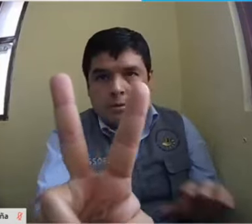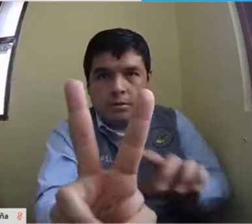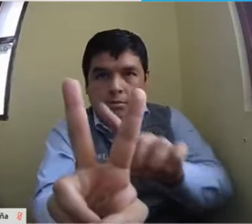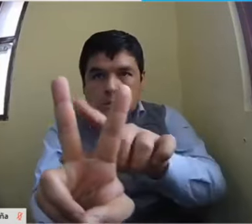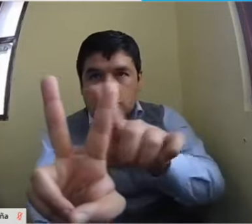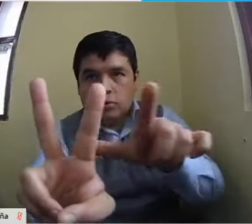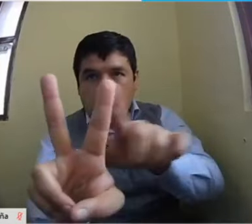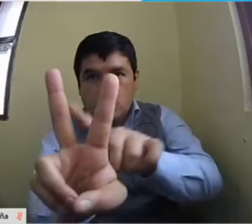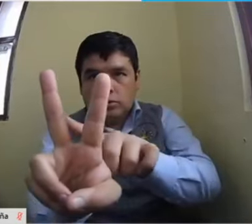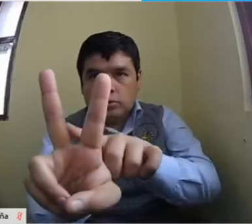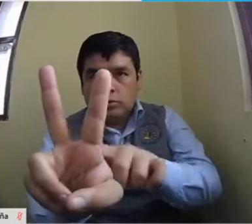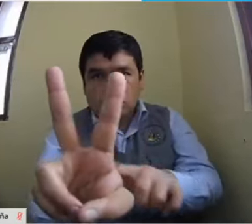La P